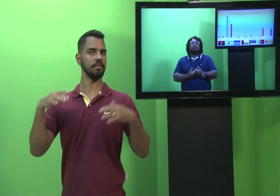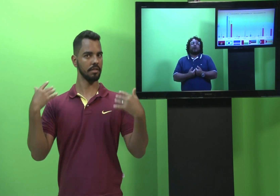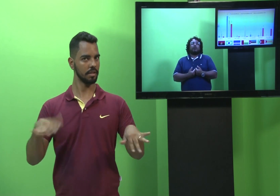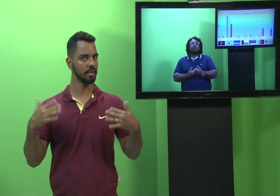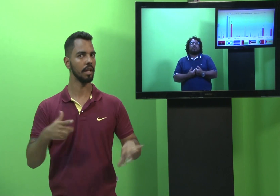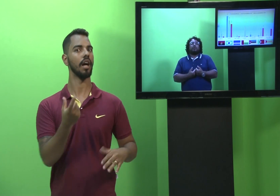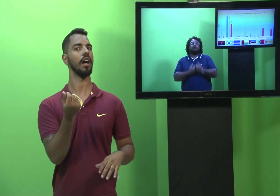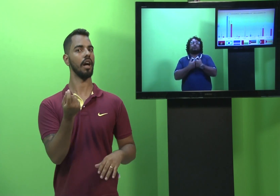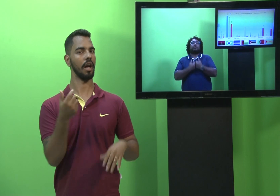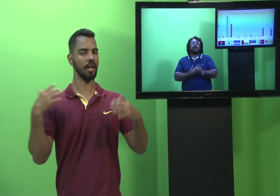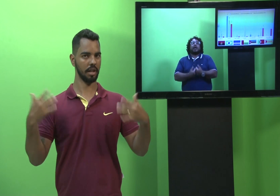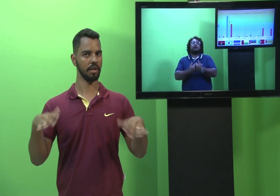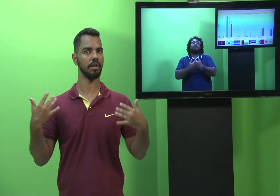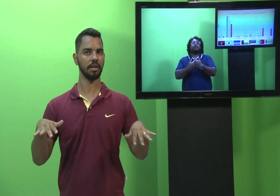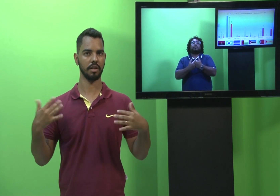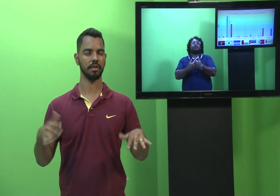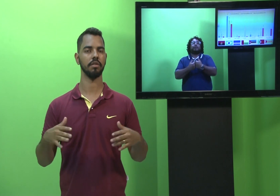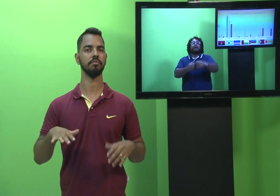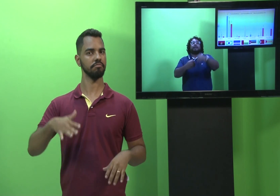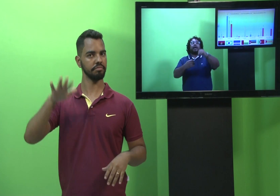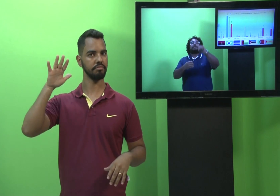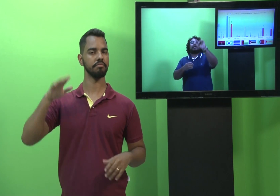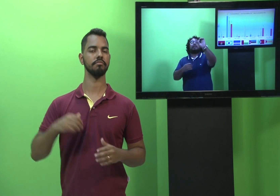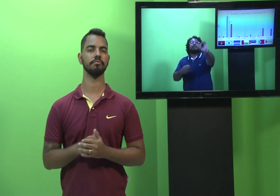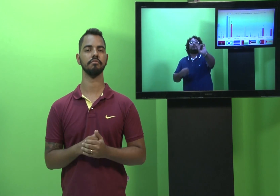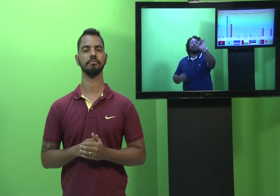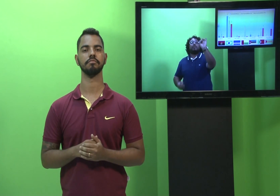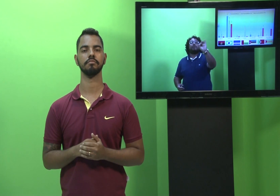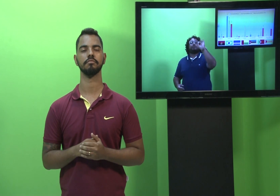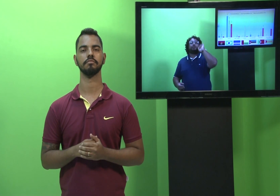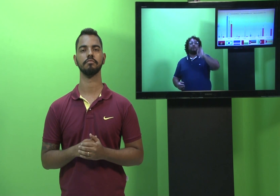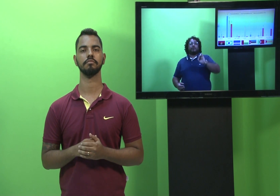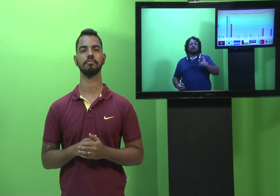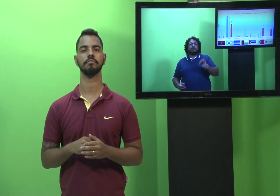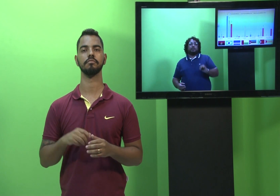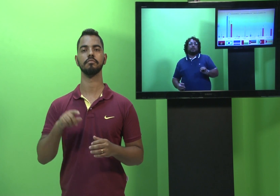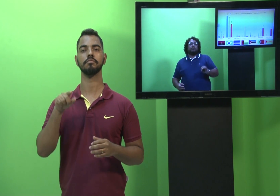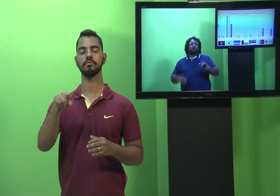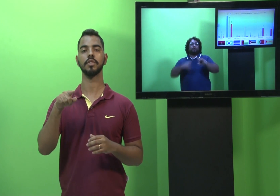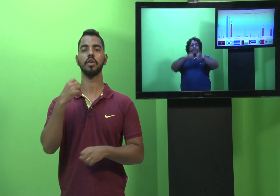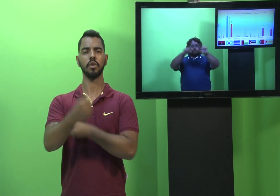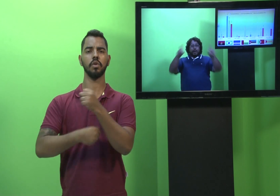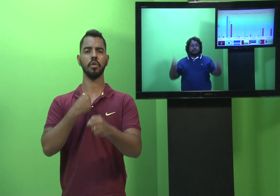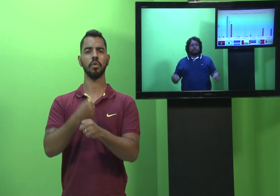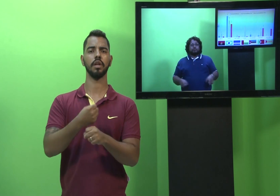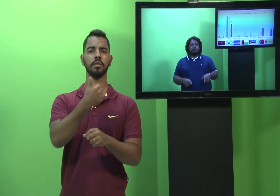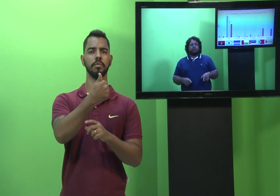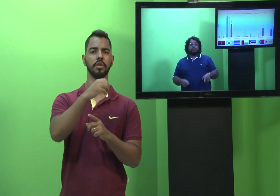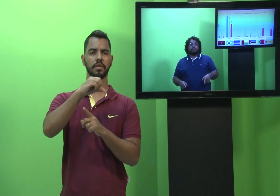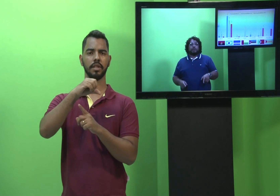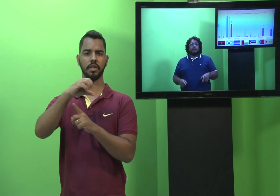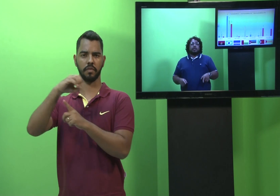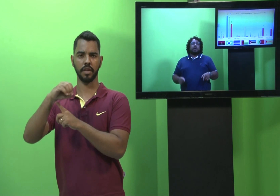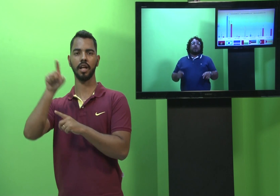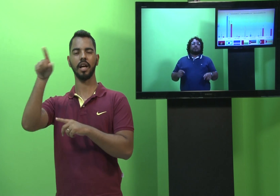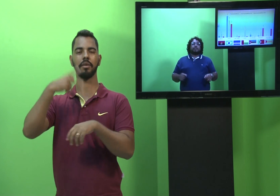no acordo ortográfico assinado em Lisboa em 1990 por todos os países lusófonos. Na